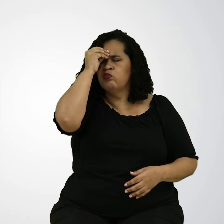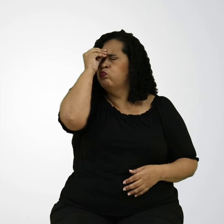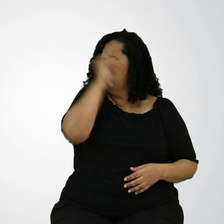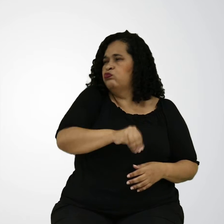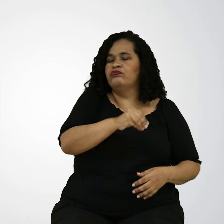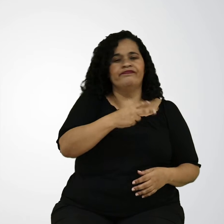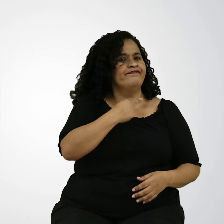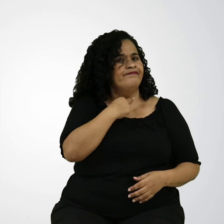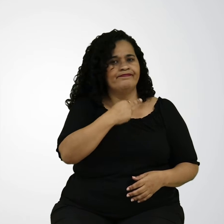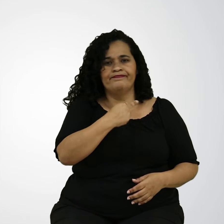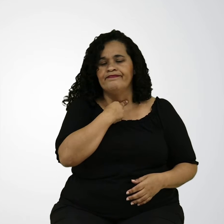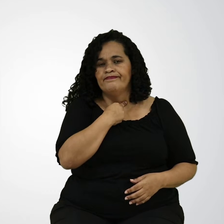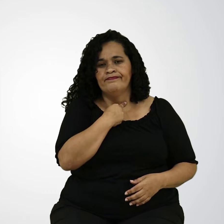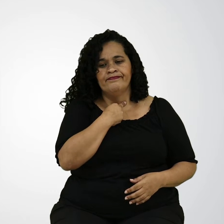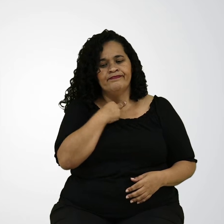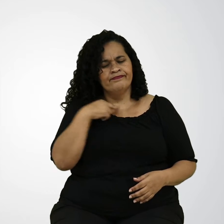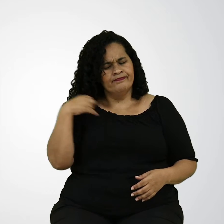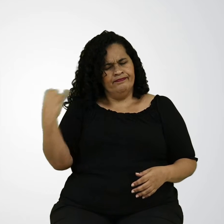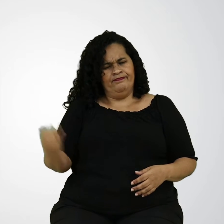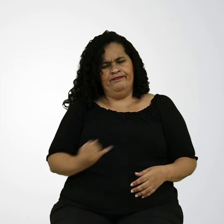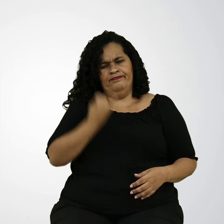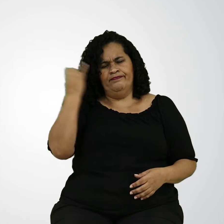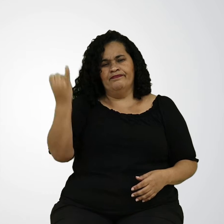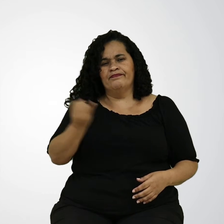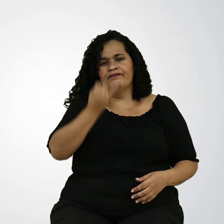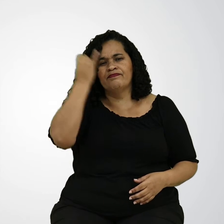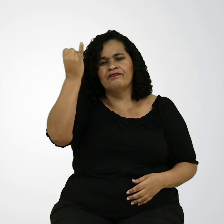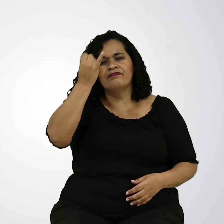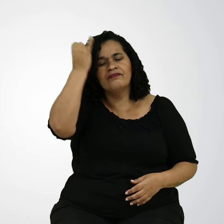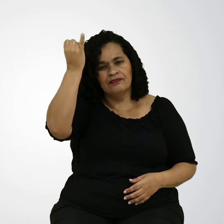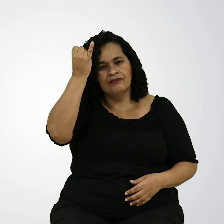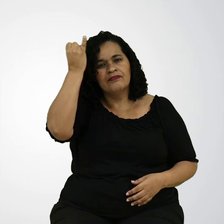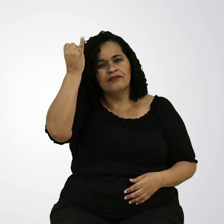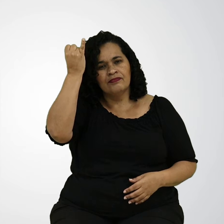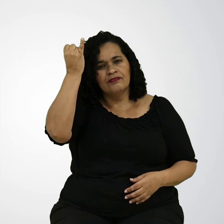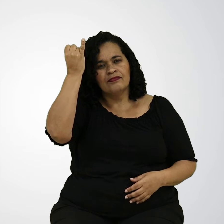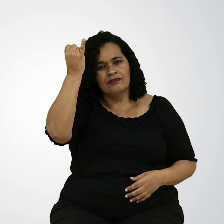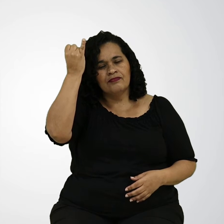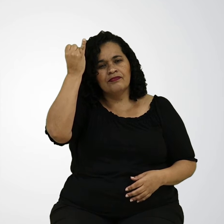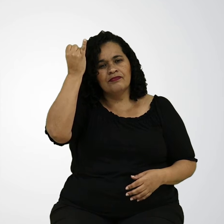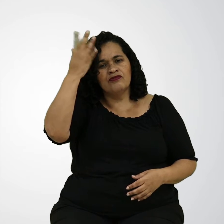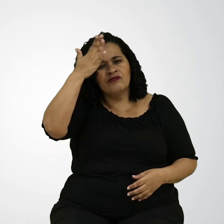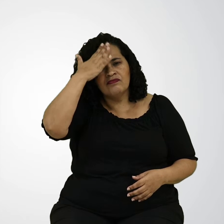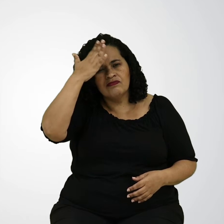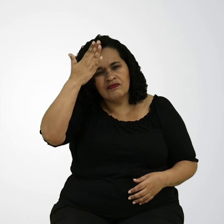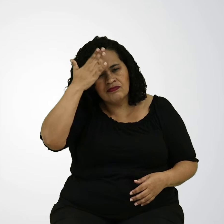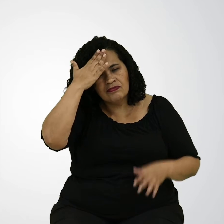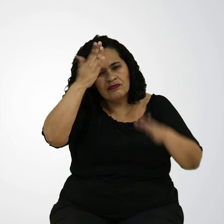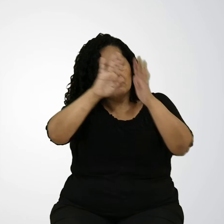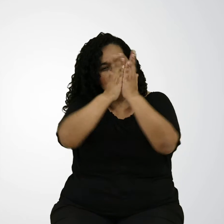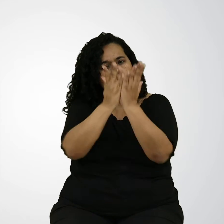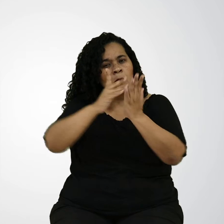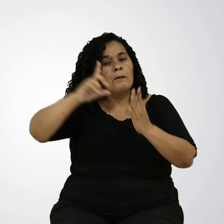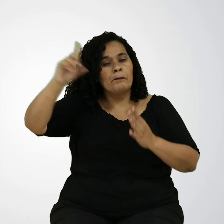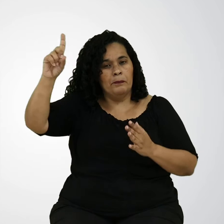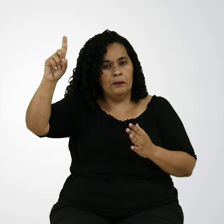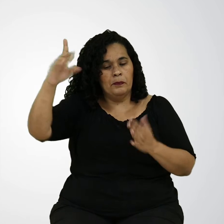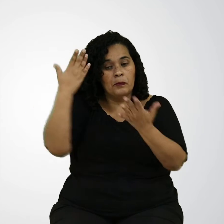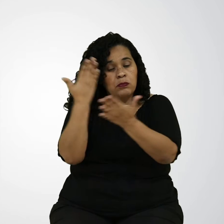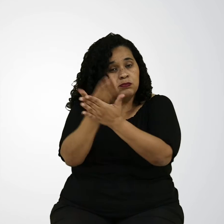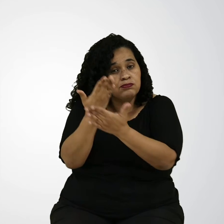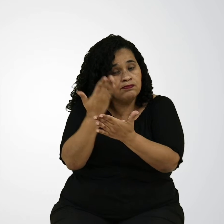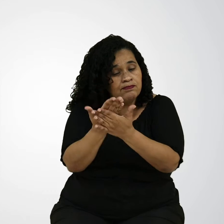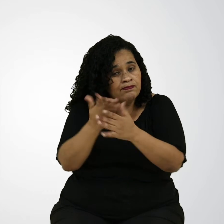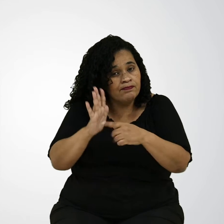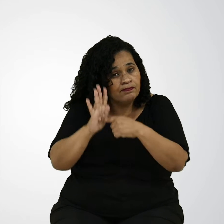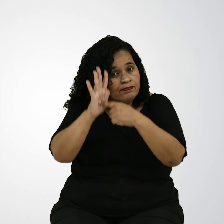importante que a gente leve a sério esse princípio da Escritura Sagrada. A lição bíblica chega a dizer